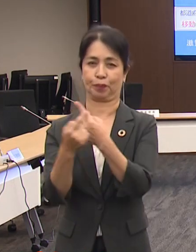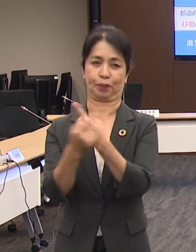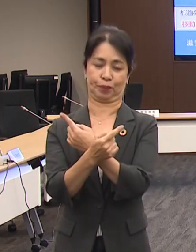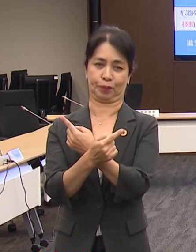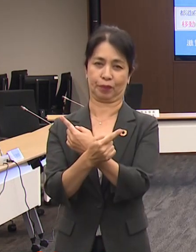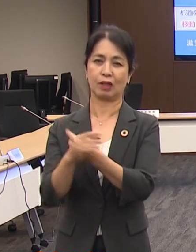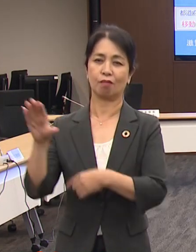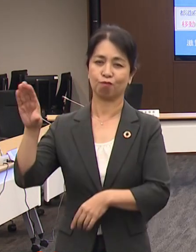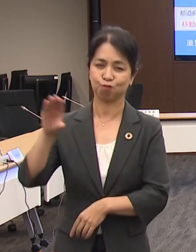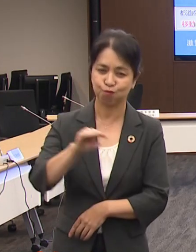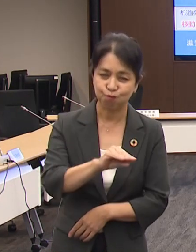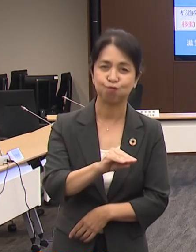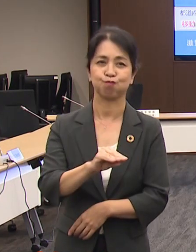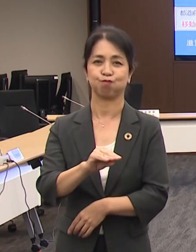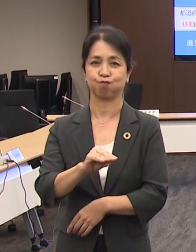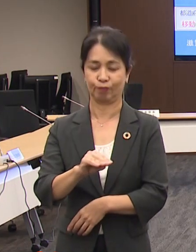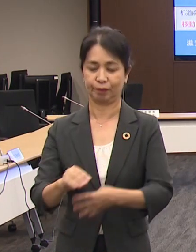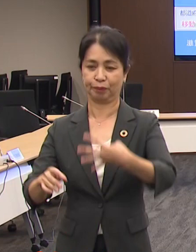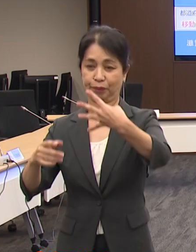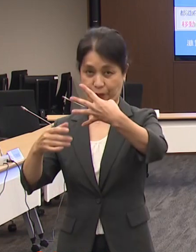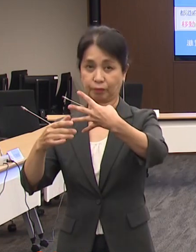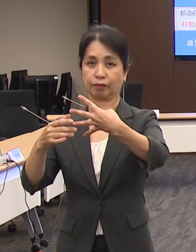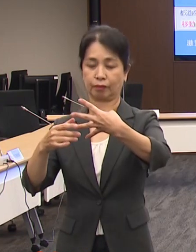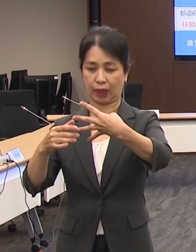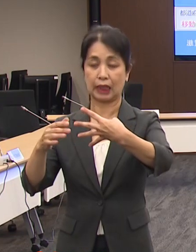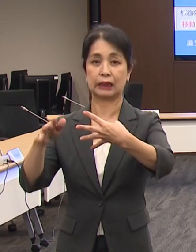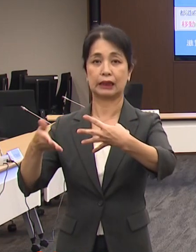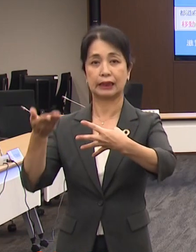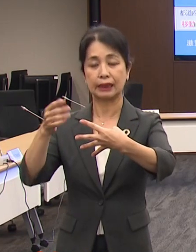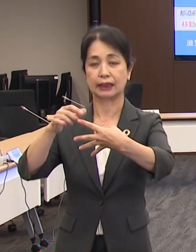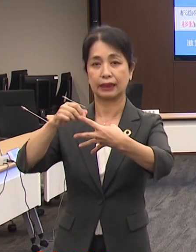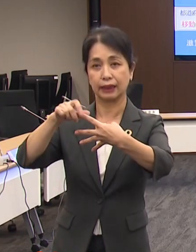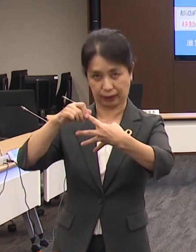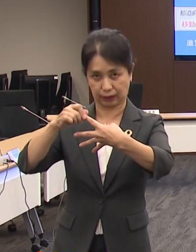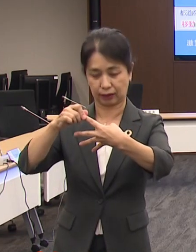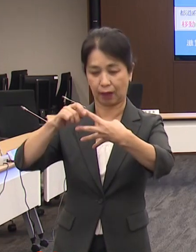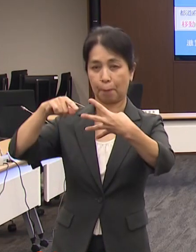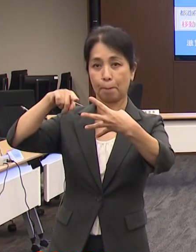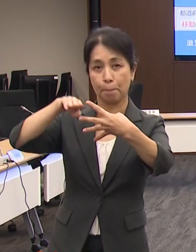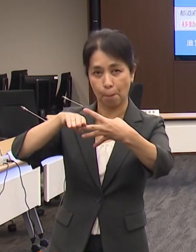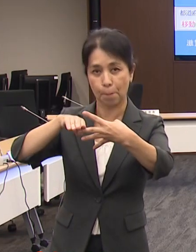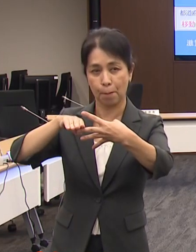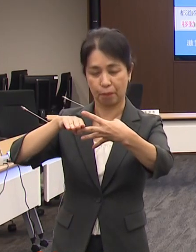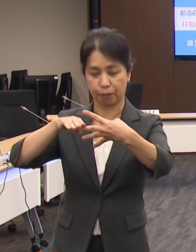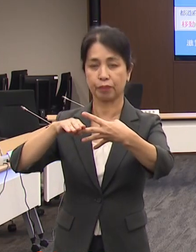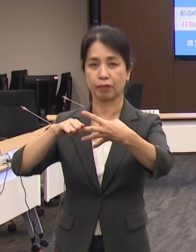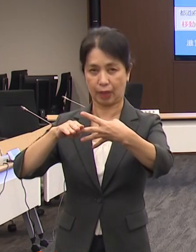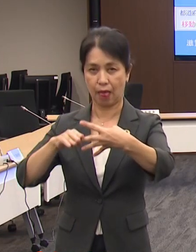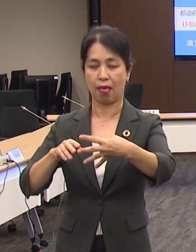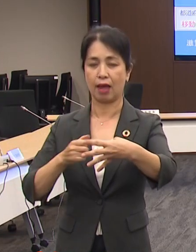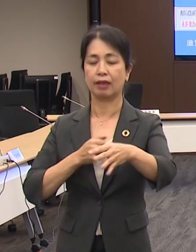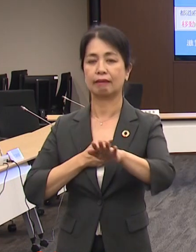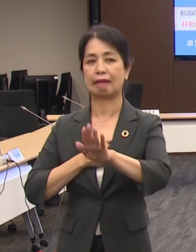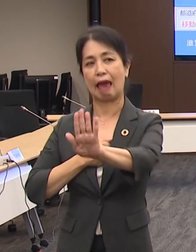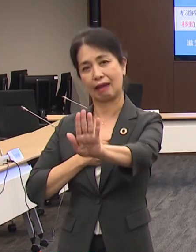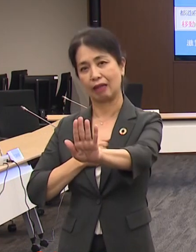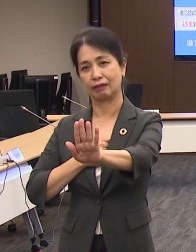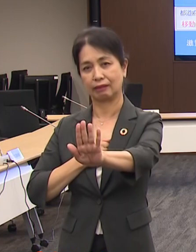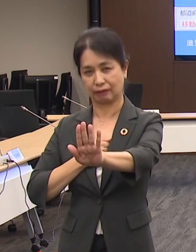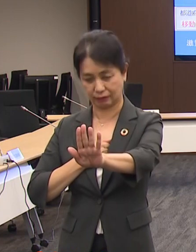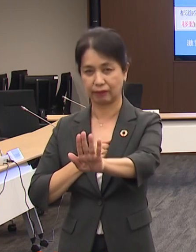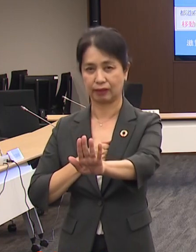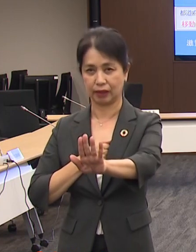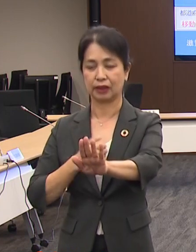ージ3、指標に基づき本県の状況は警戒ステージ、ステージ3になったことを確認いたし